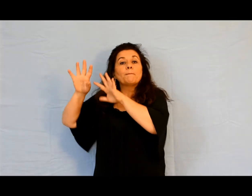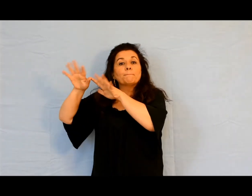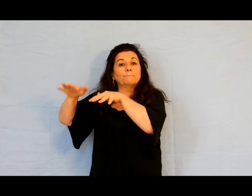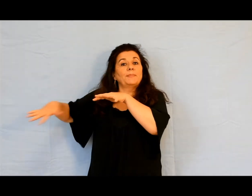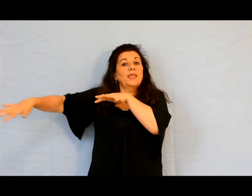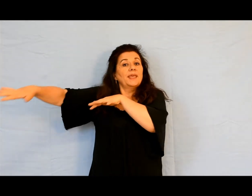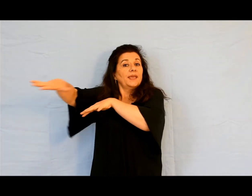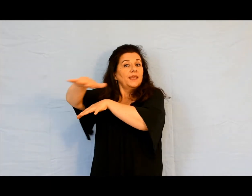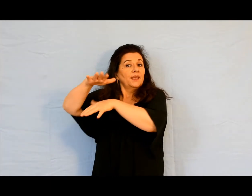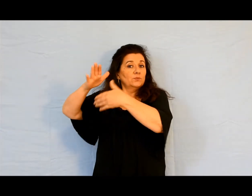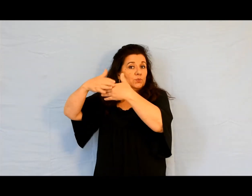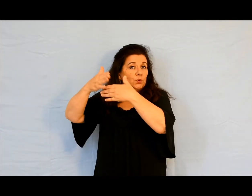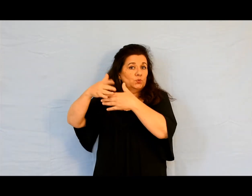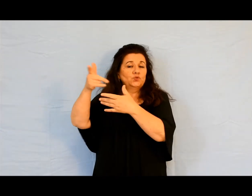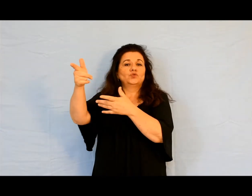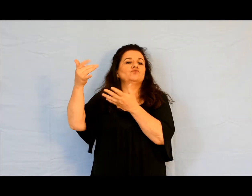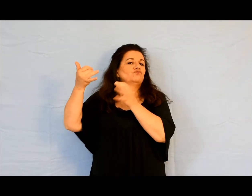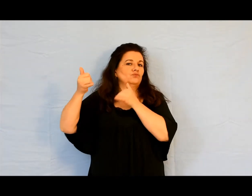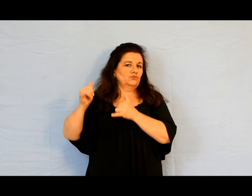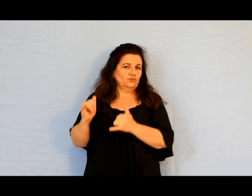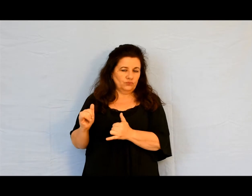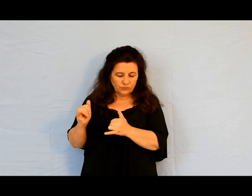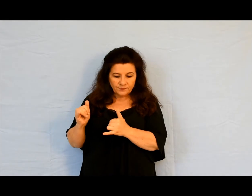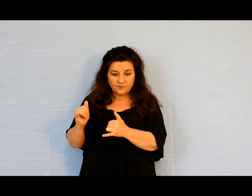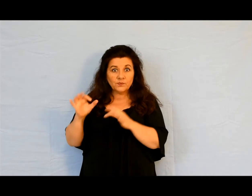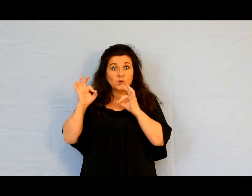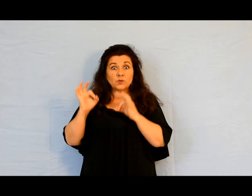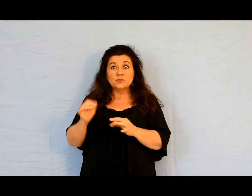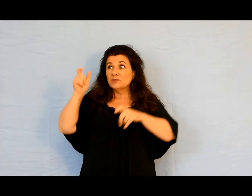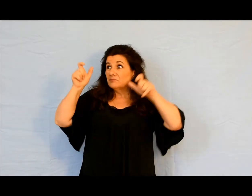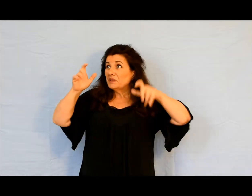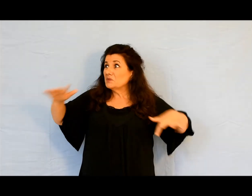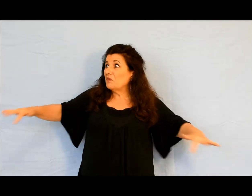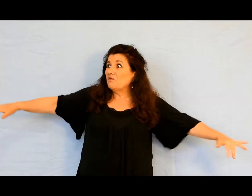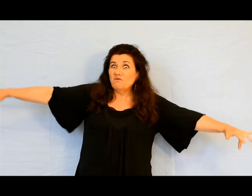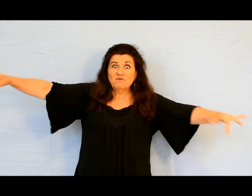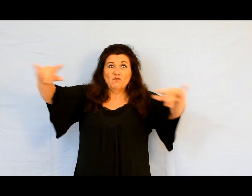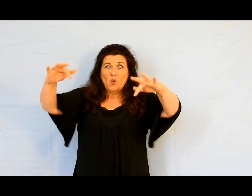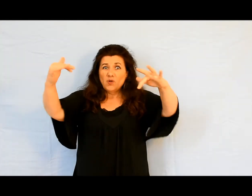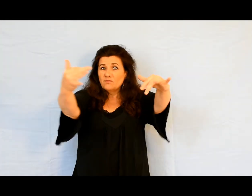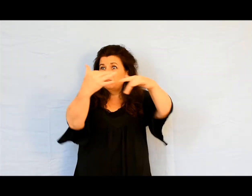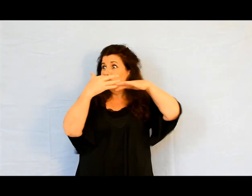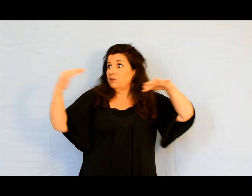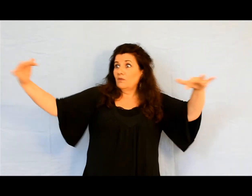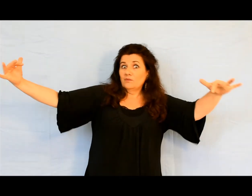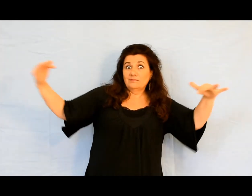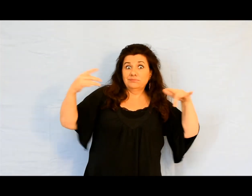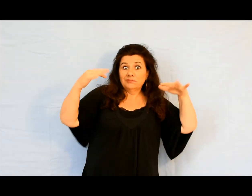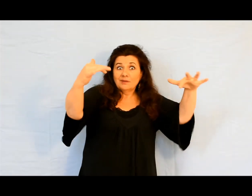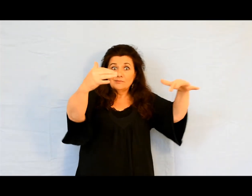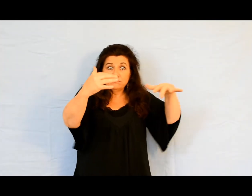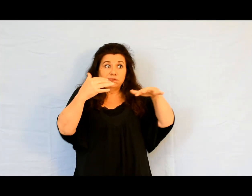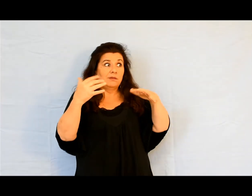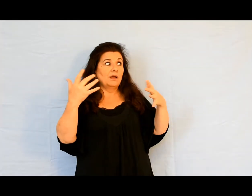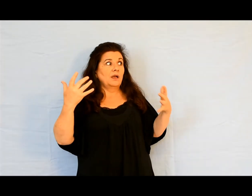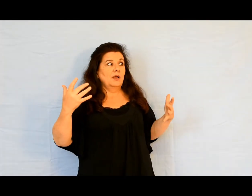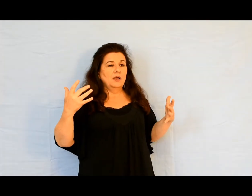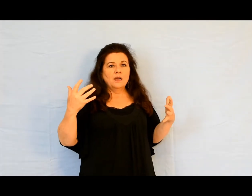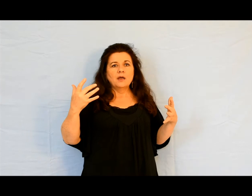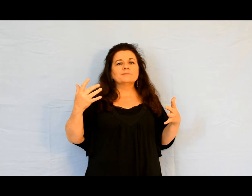mer. Auprès de lui se rassemblèrent des foules si grandes qu'il monta dans une barque,